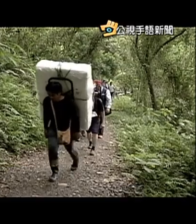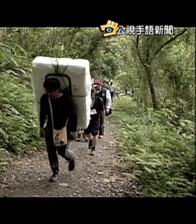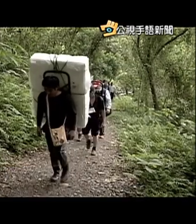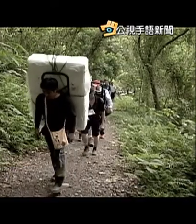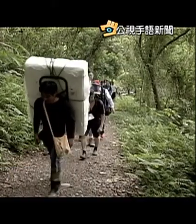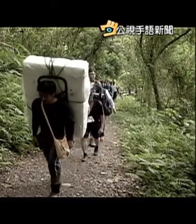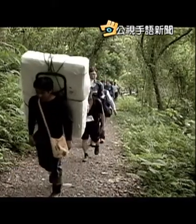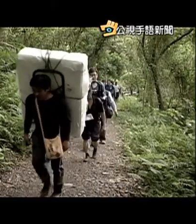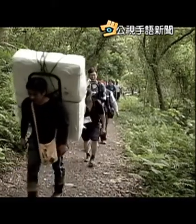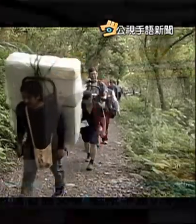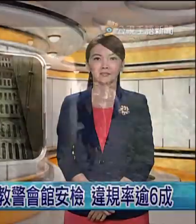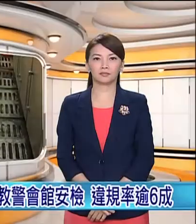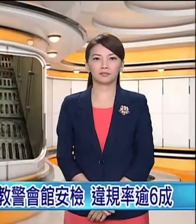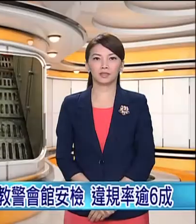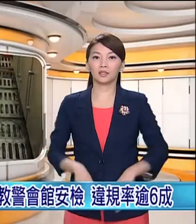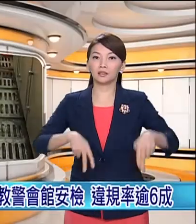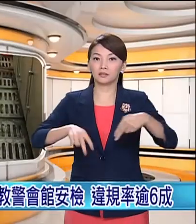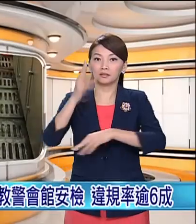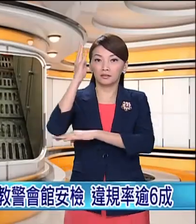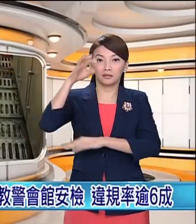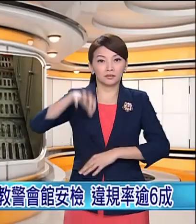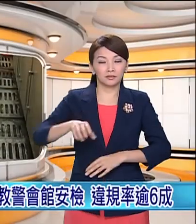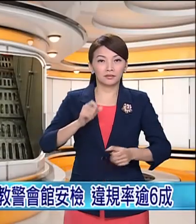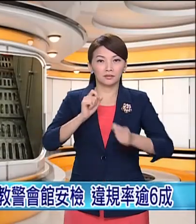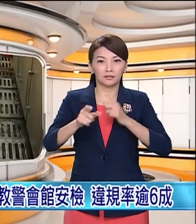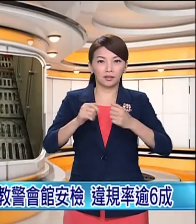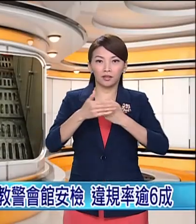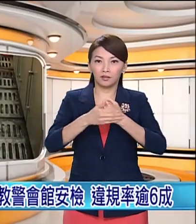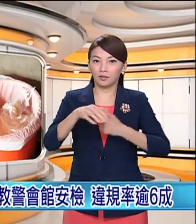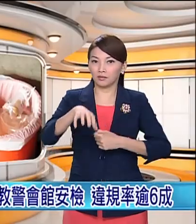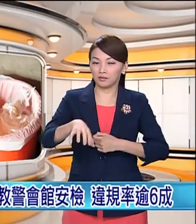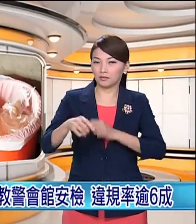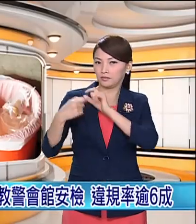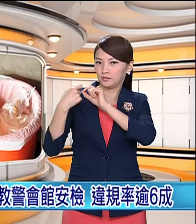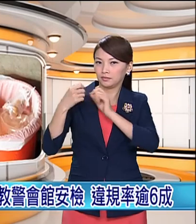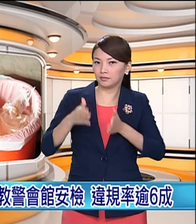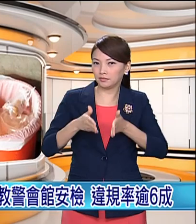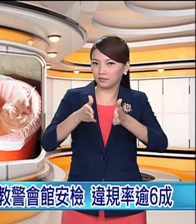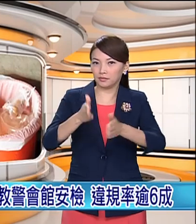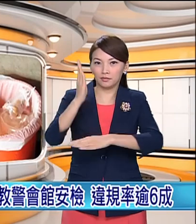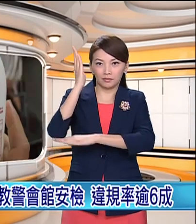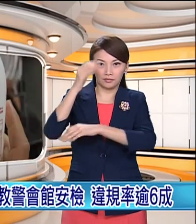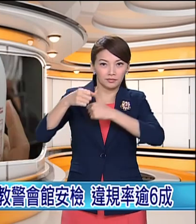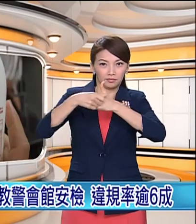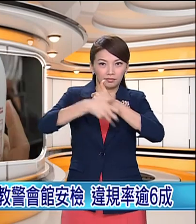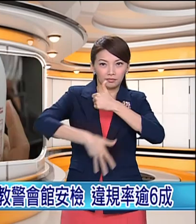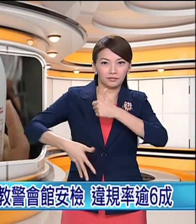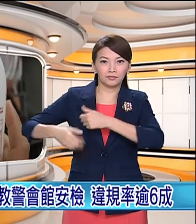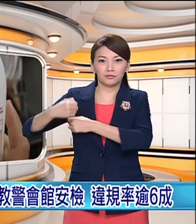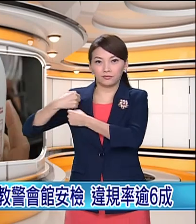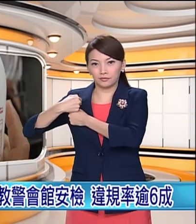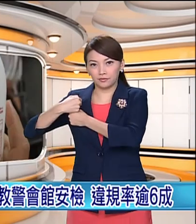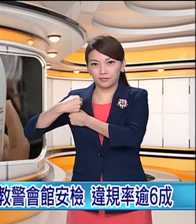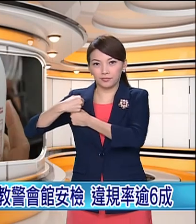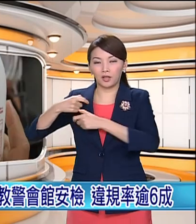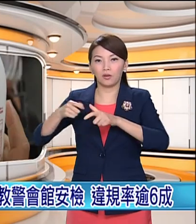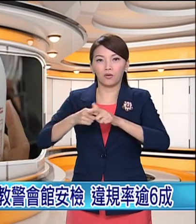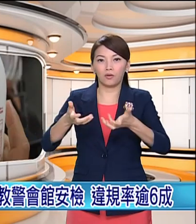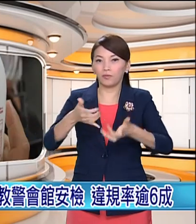点报道。 行政院消保处日前抽查了全台21家由政府经营